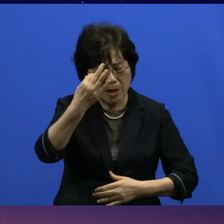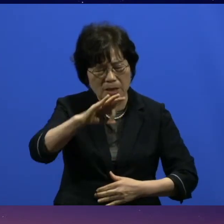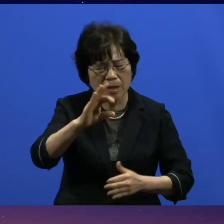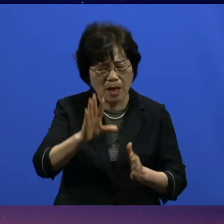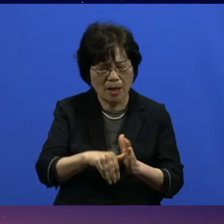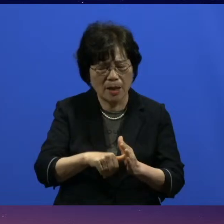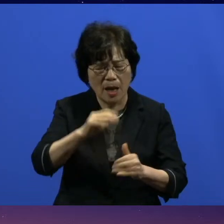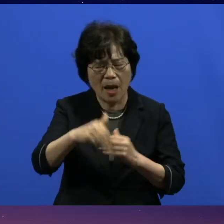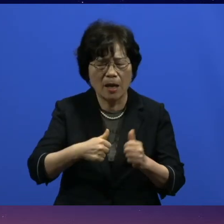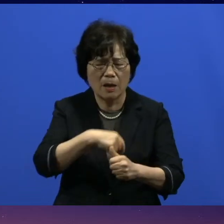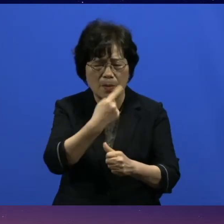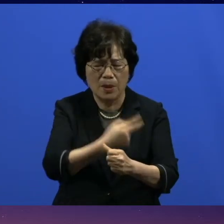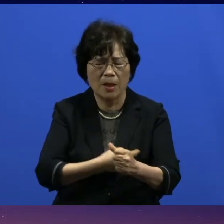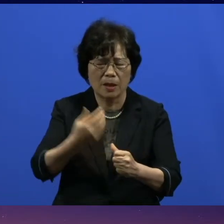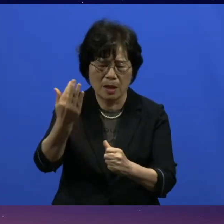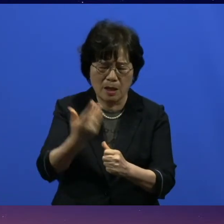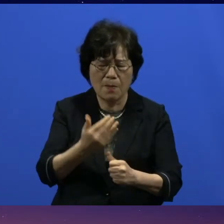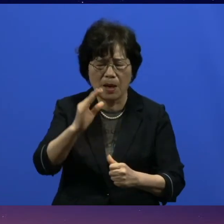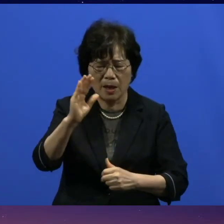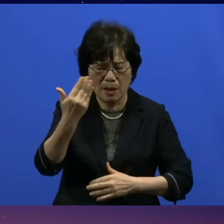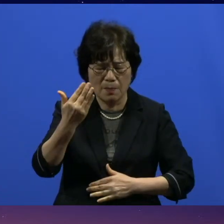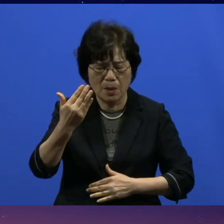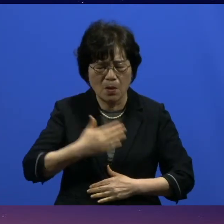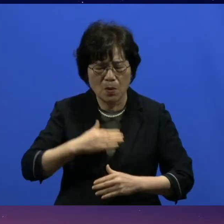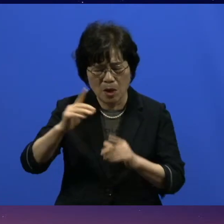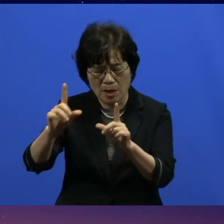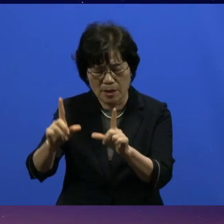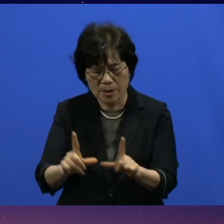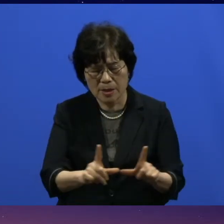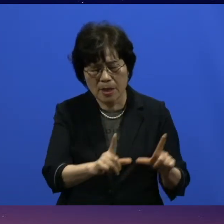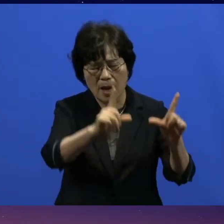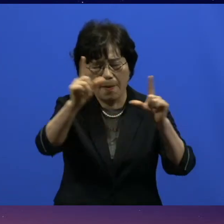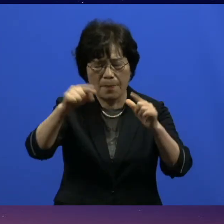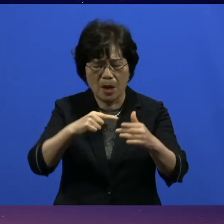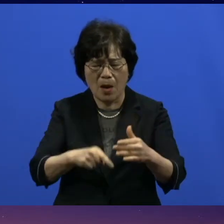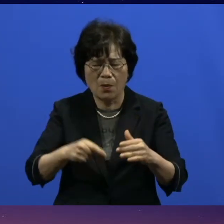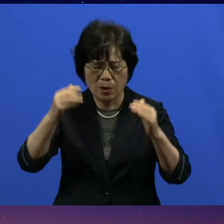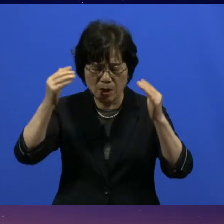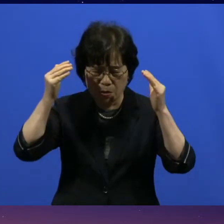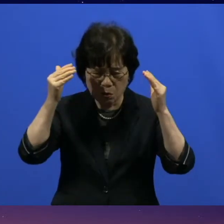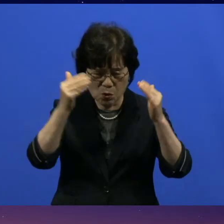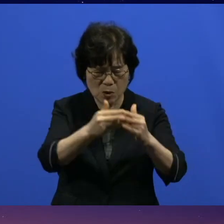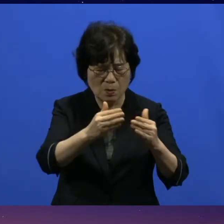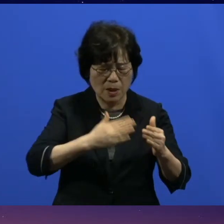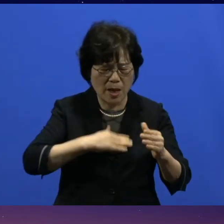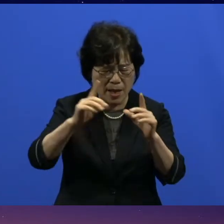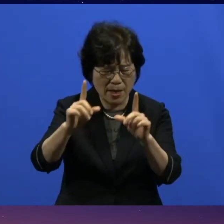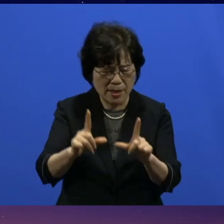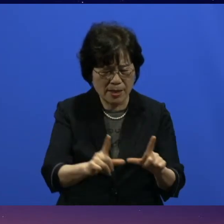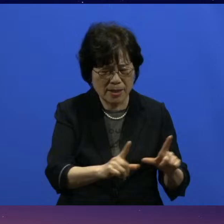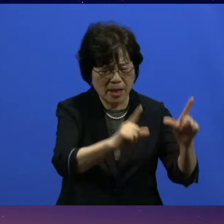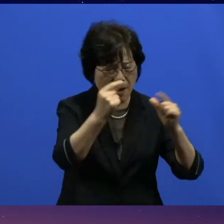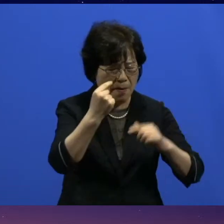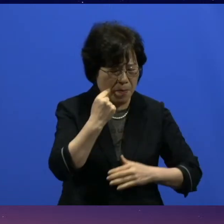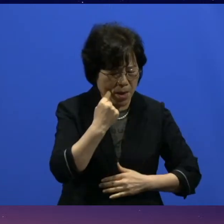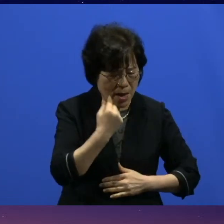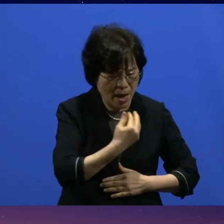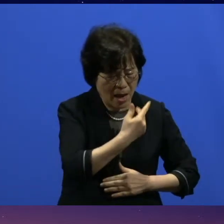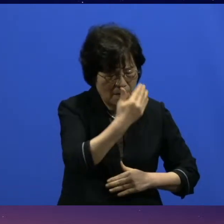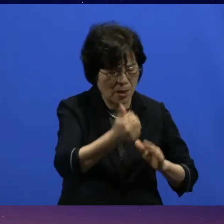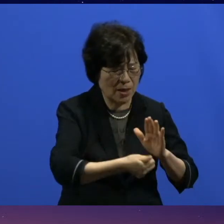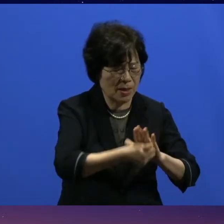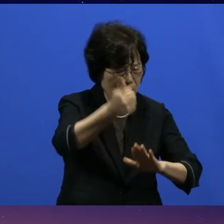우리 가운데 임하게 될 줄로 믿습니다. 우리의 삶의 초점은 내 삶이 얼마나 화려하고 아름답게